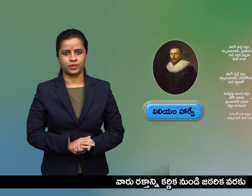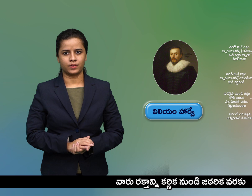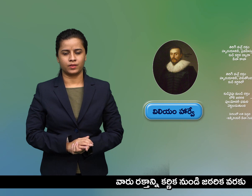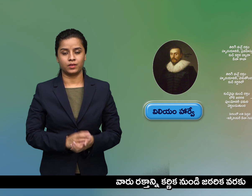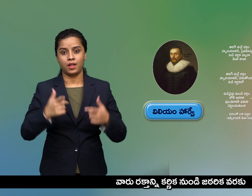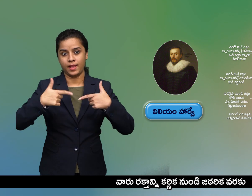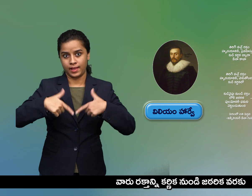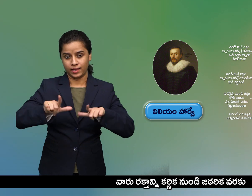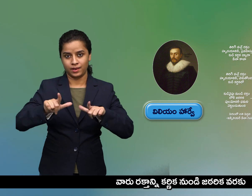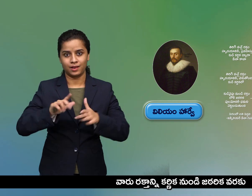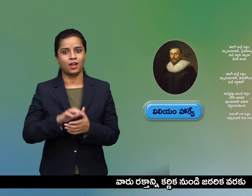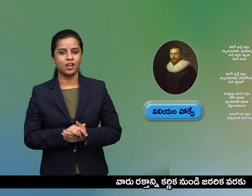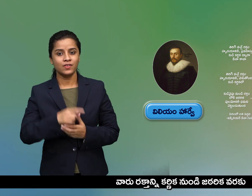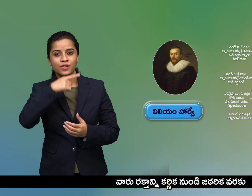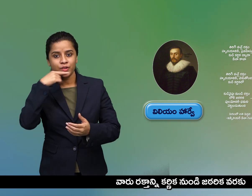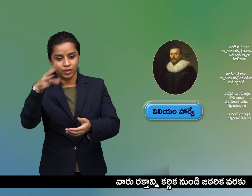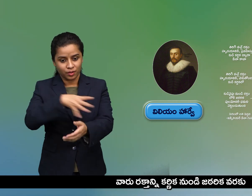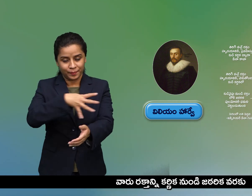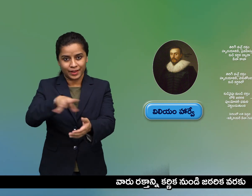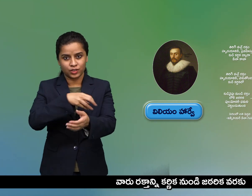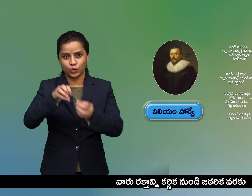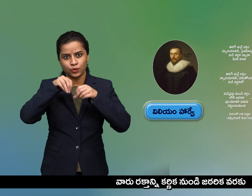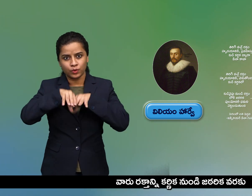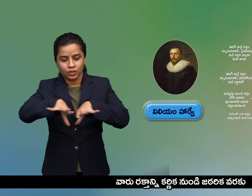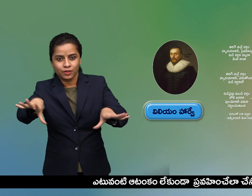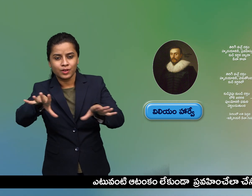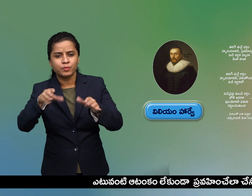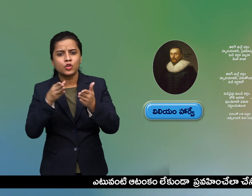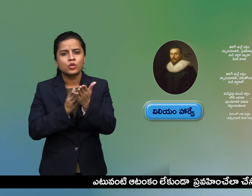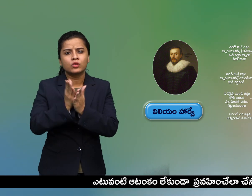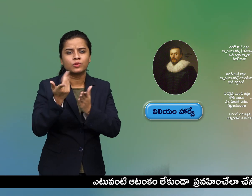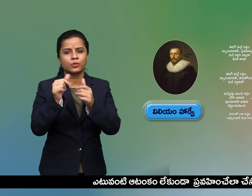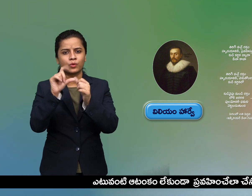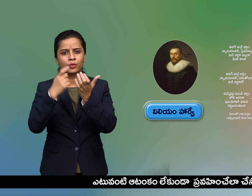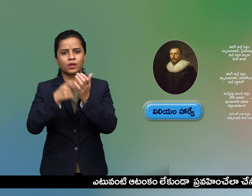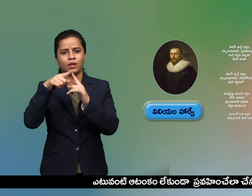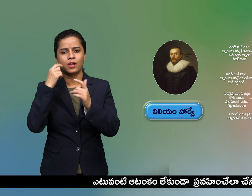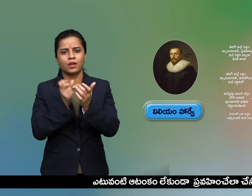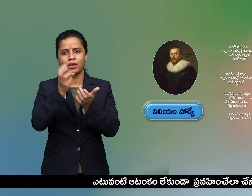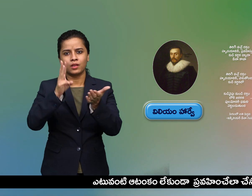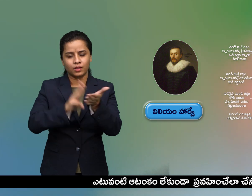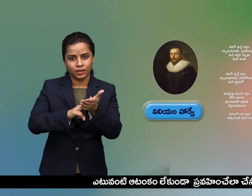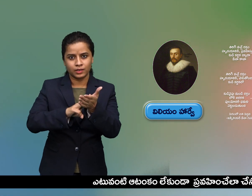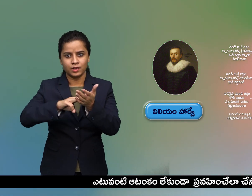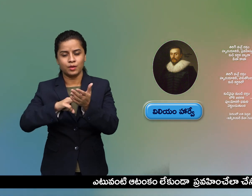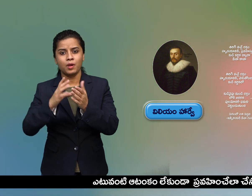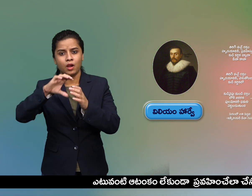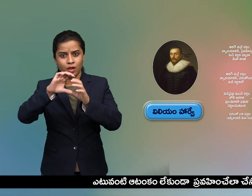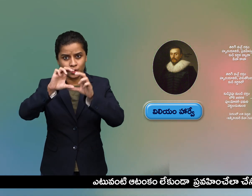వారు రక్తాన్ని కర్ణిక నుండి జఠరిక వరకు ఎటువంటి ఆటంకం లేకుండా ప్రవహించేలా చేశారు.